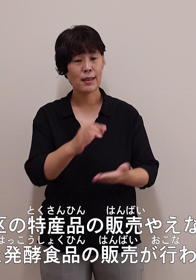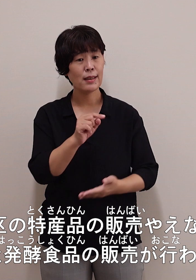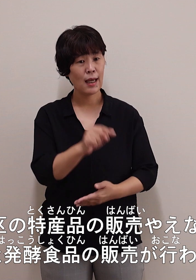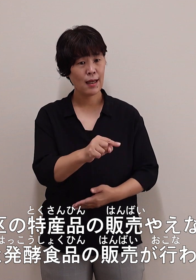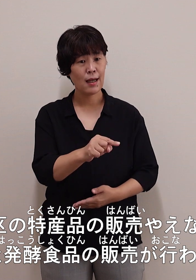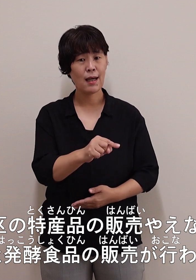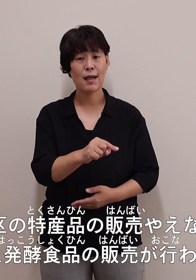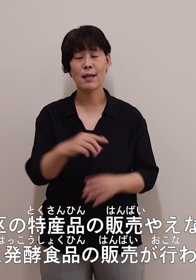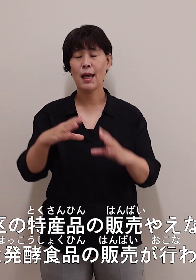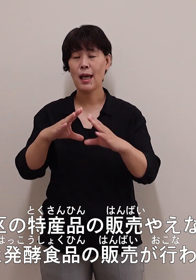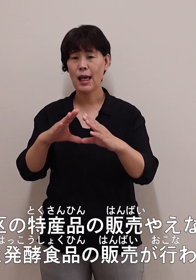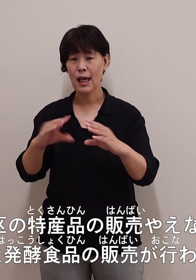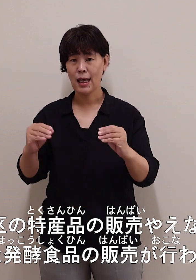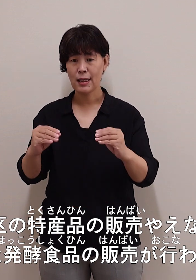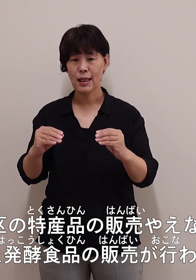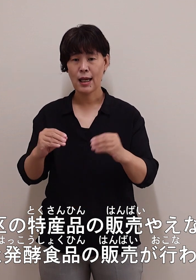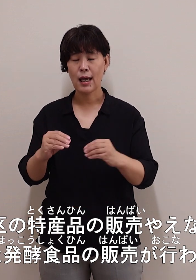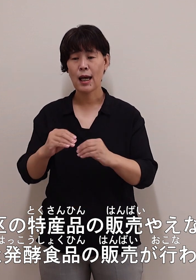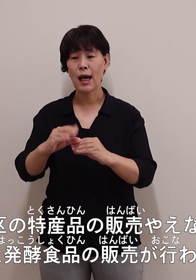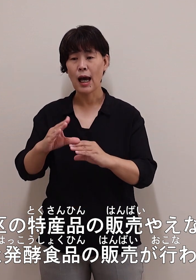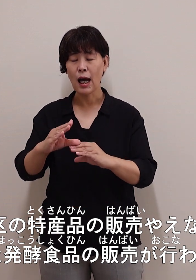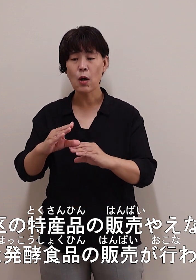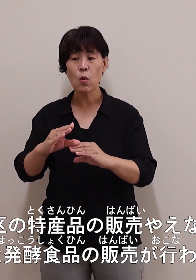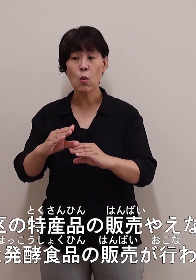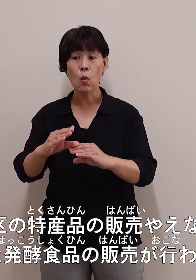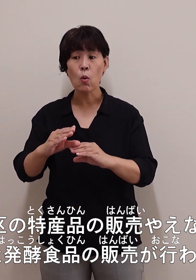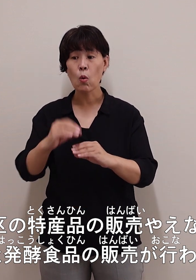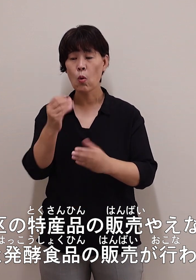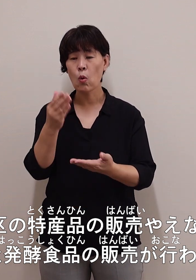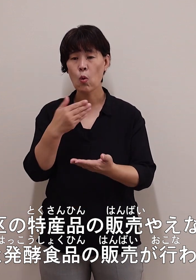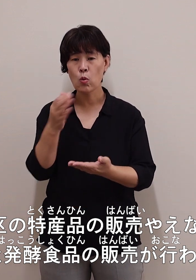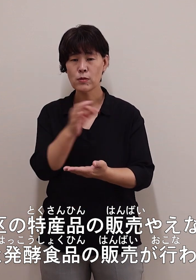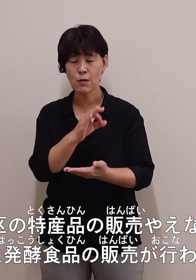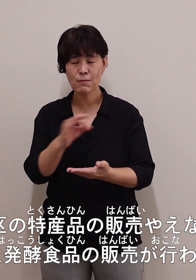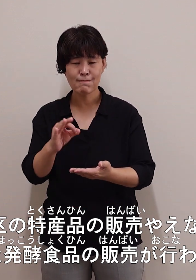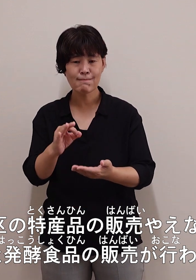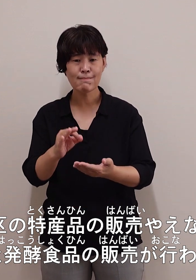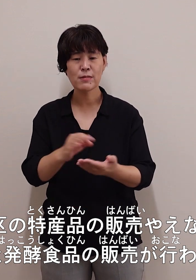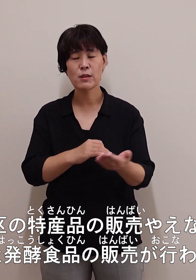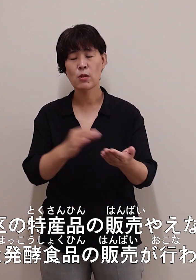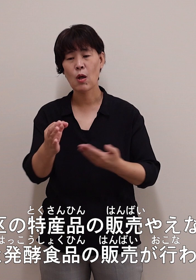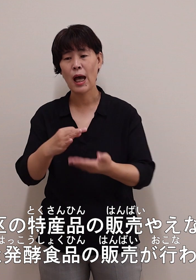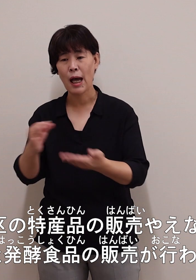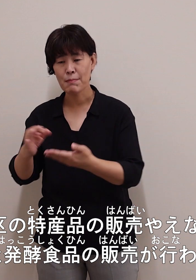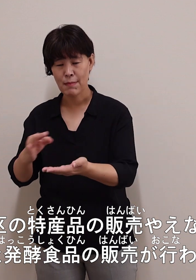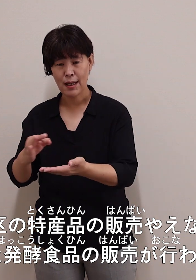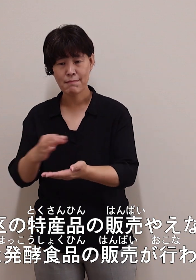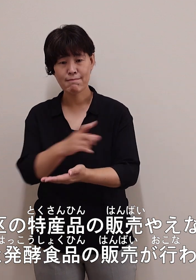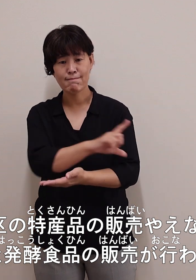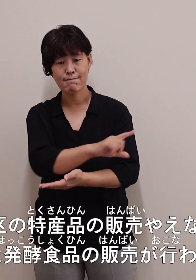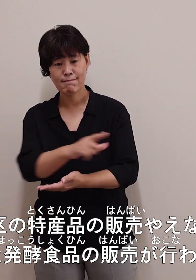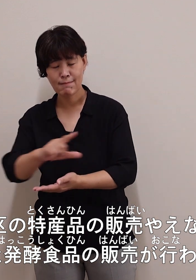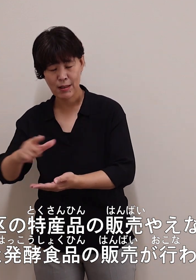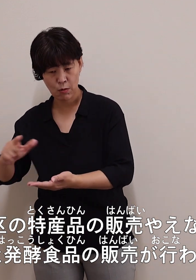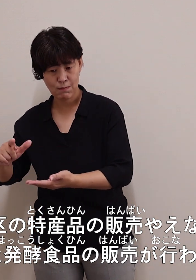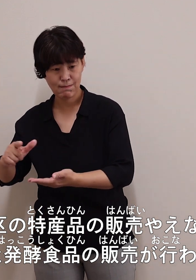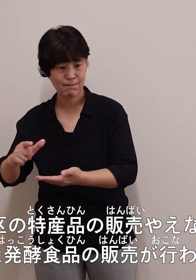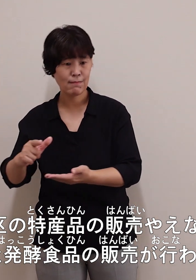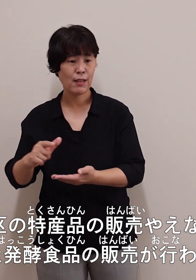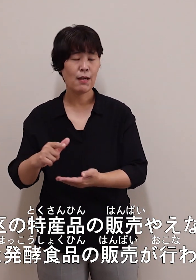那発酵マルシェなど、いろいろな発酵食品の販売